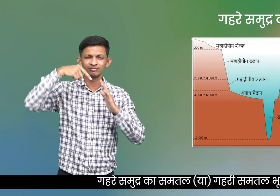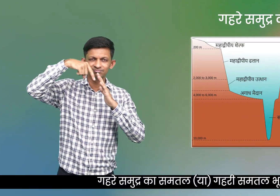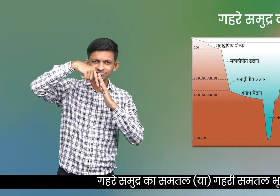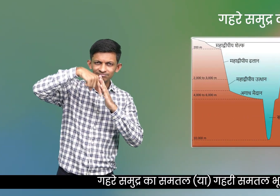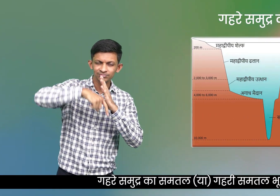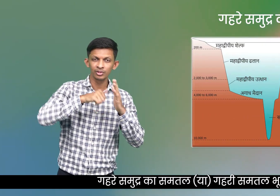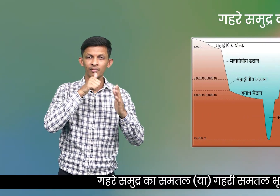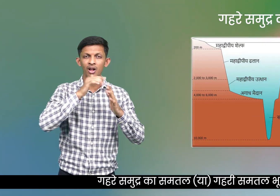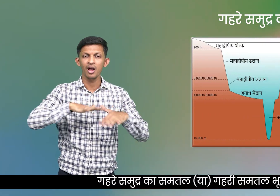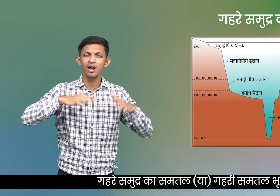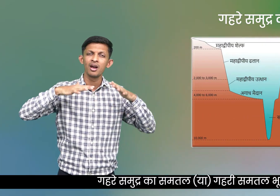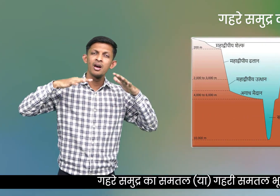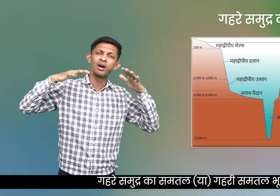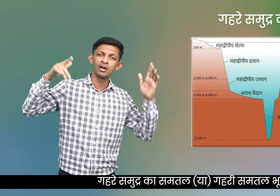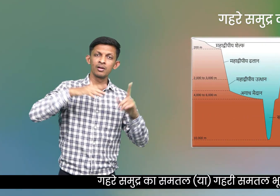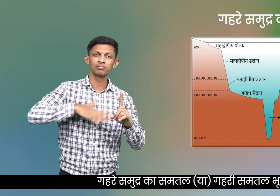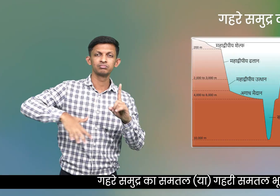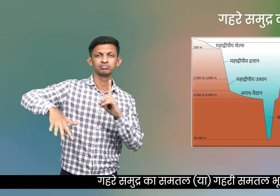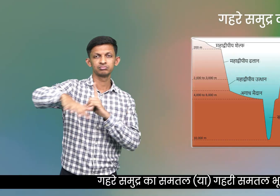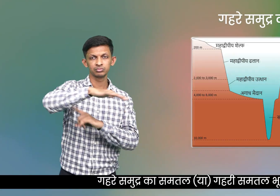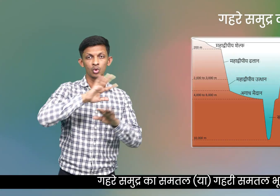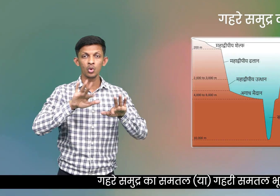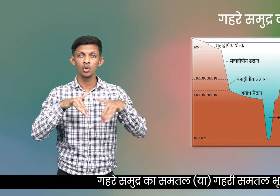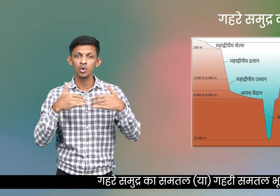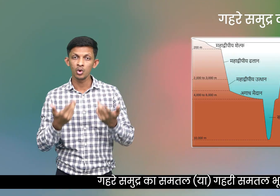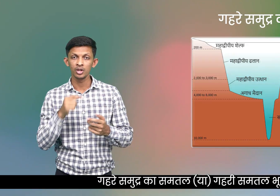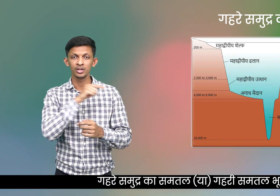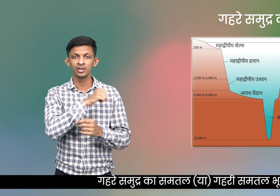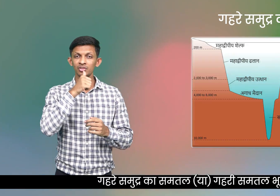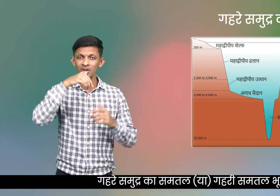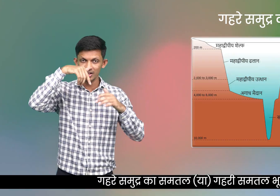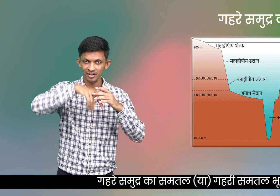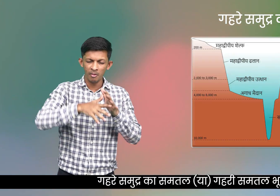गहरे समुद्र का समतल या गहरी समतल भूमि।